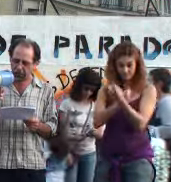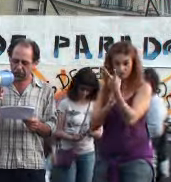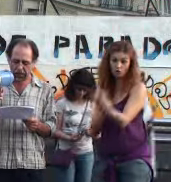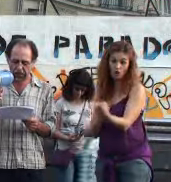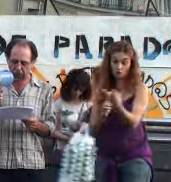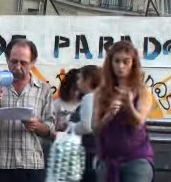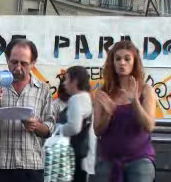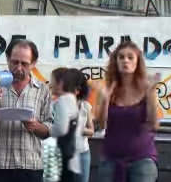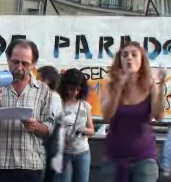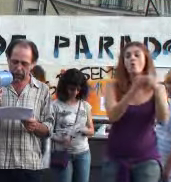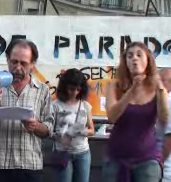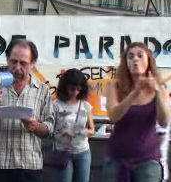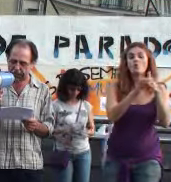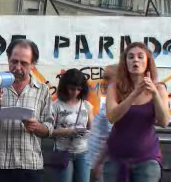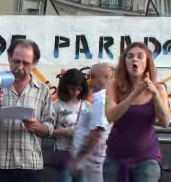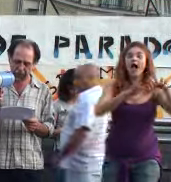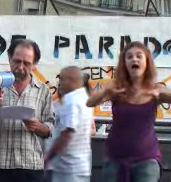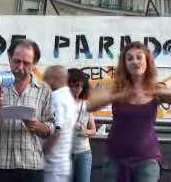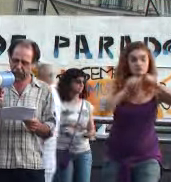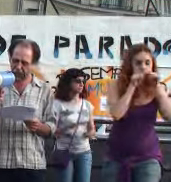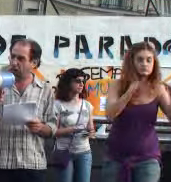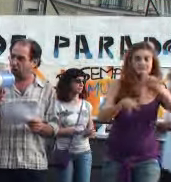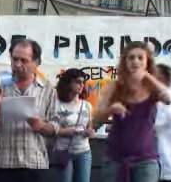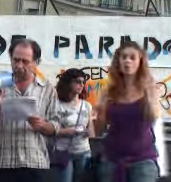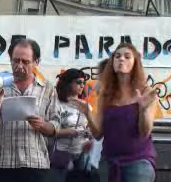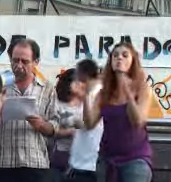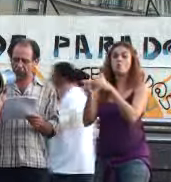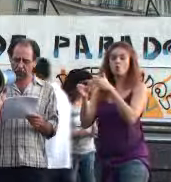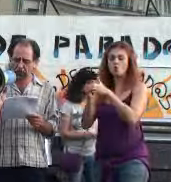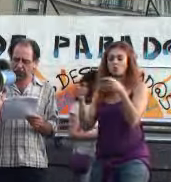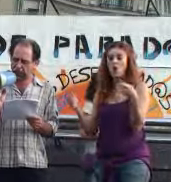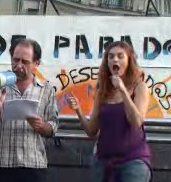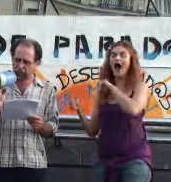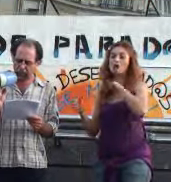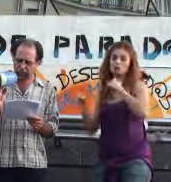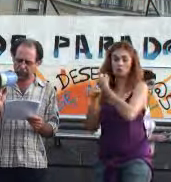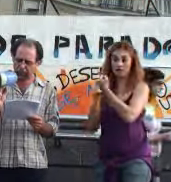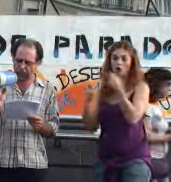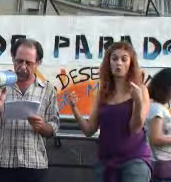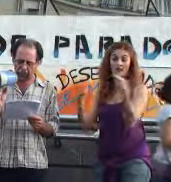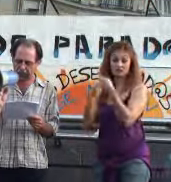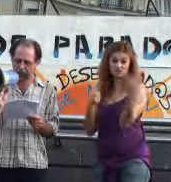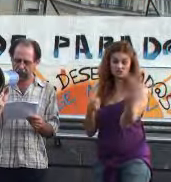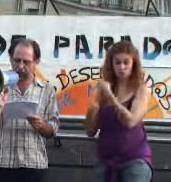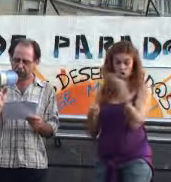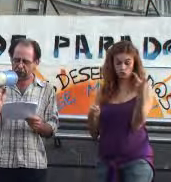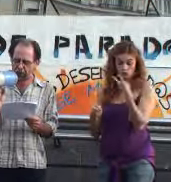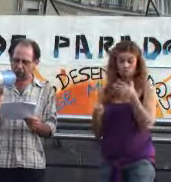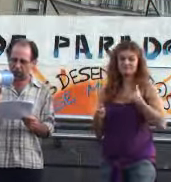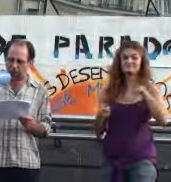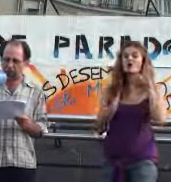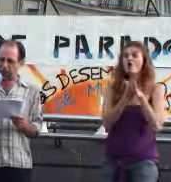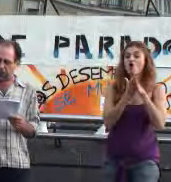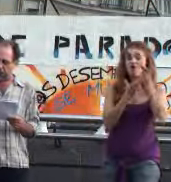difusión, y el de autoempleo y cooperativas. El compañero os ha hablado sobre el primero y ahora vamos